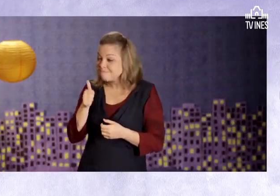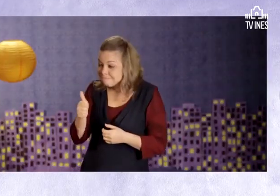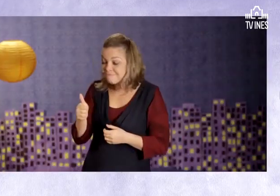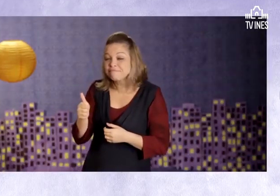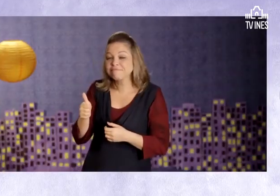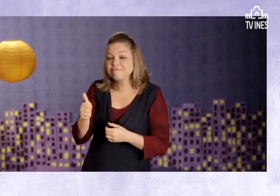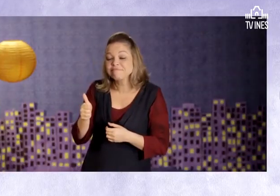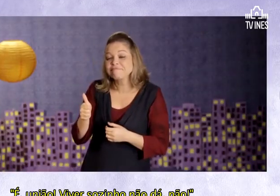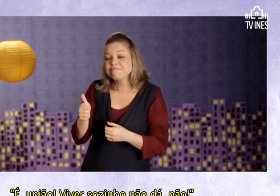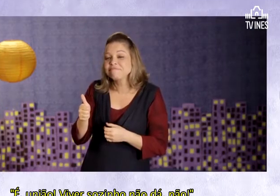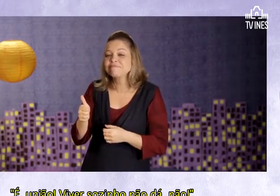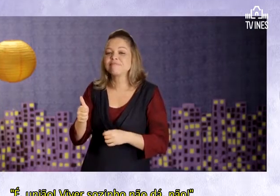É.